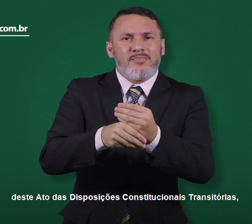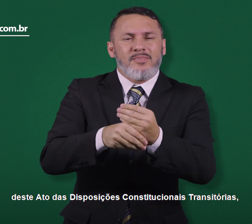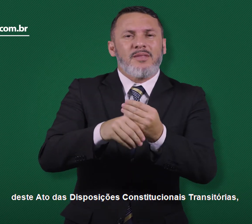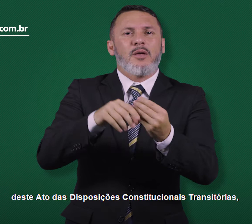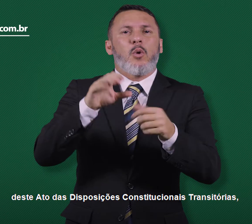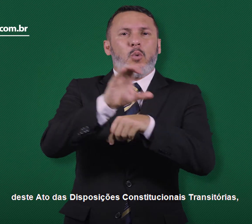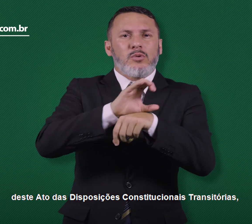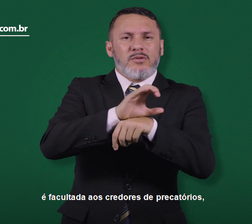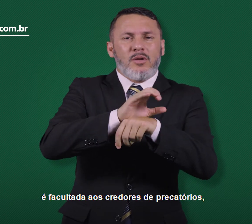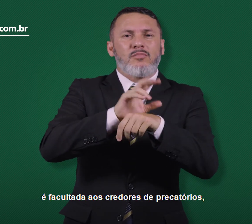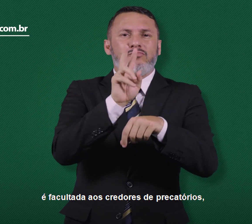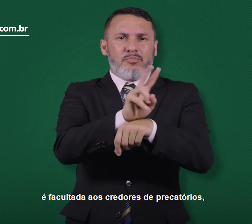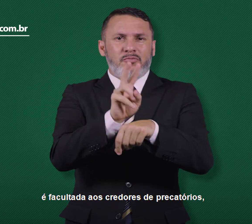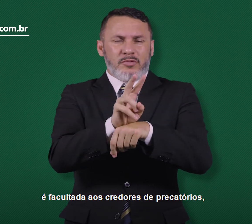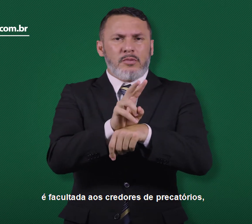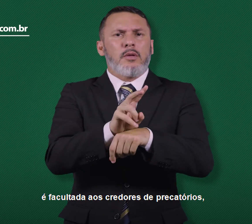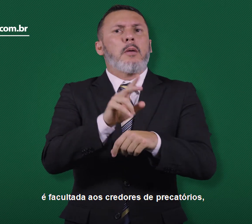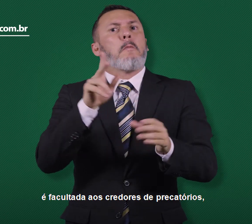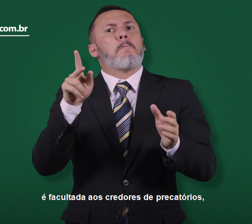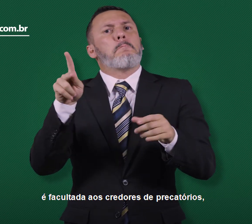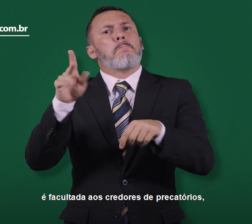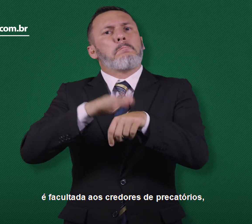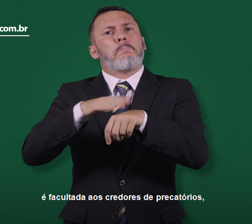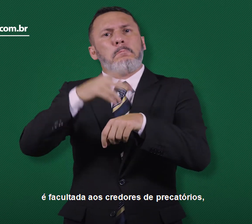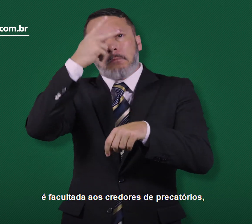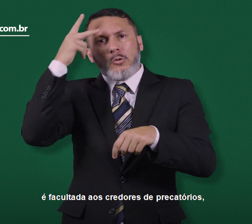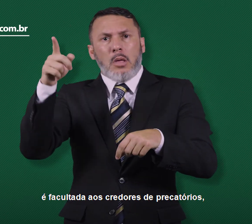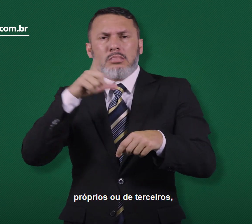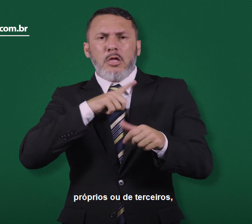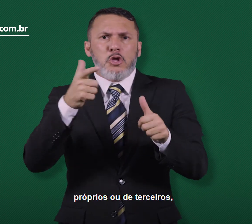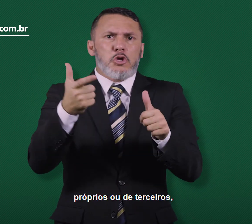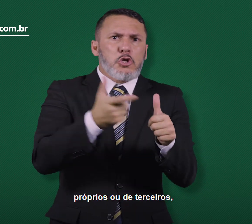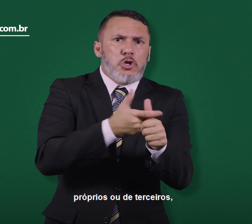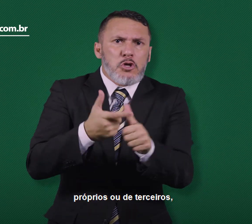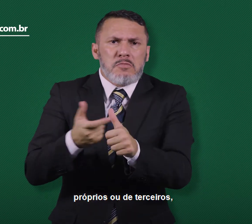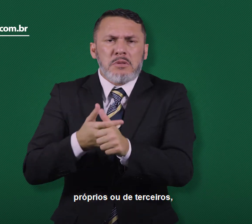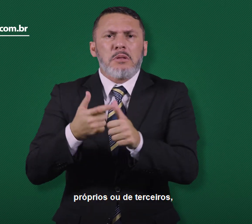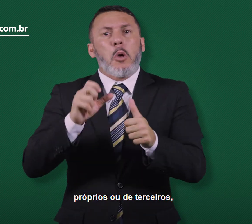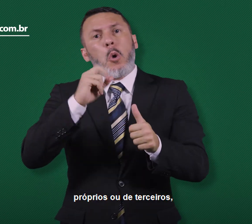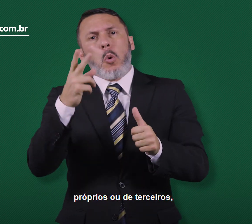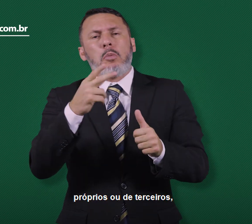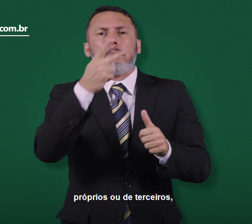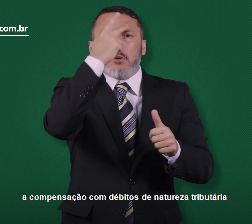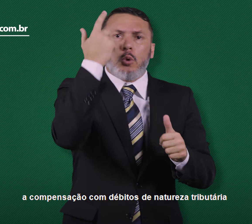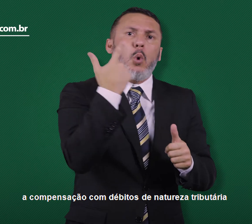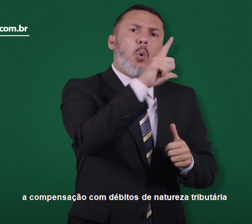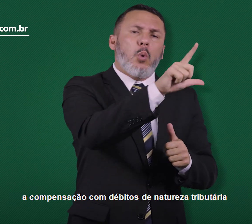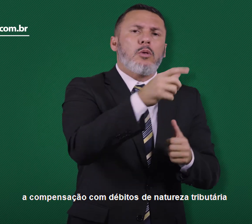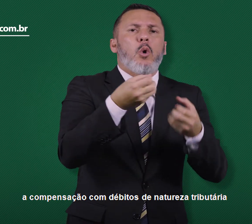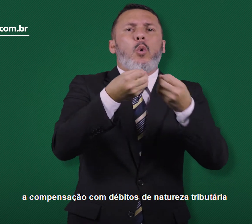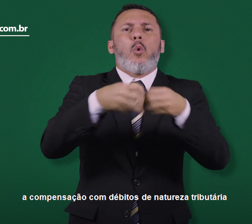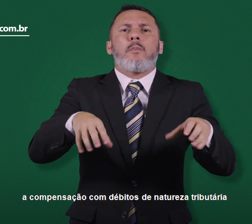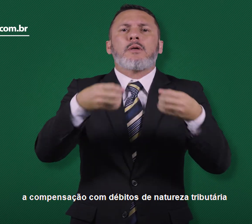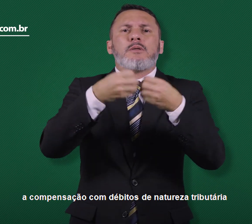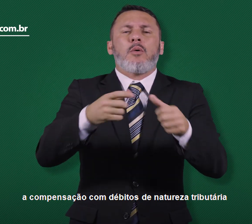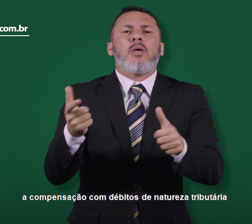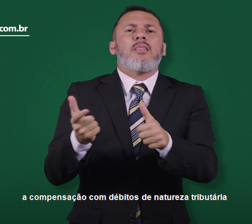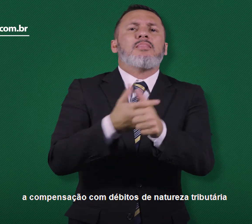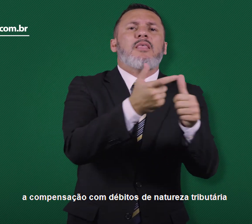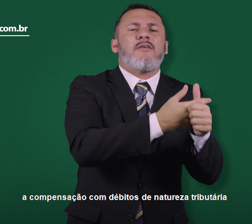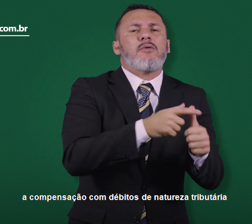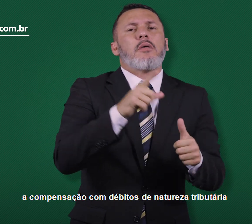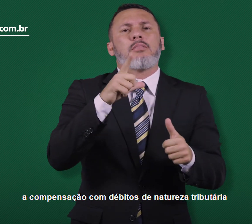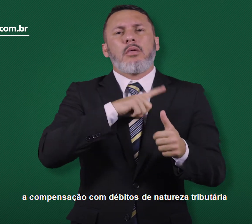constitucionais transitórias, é facultada aos credores de precatórios próprios ou de terceiros a compensação com